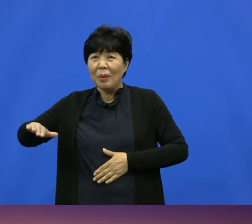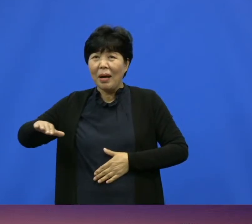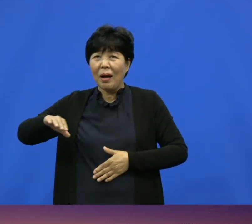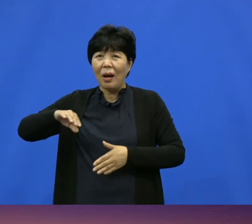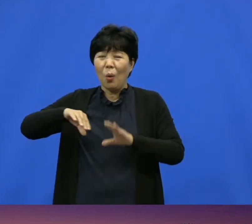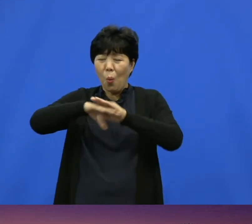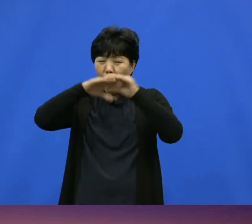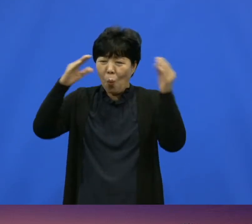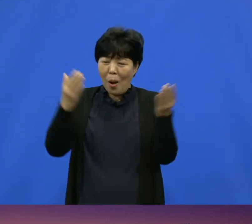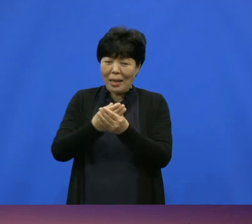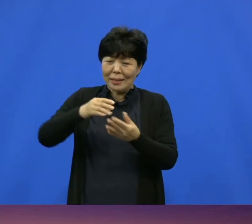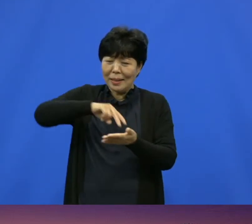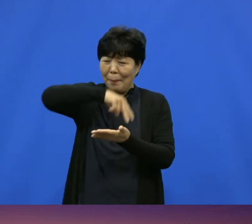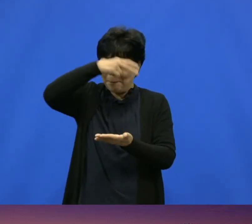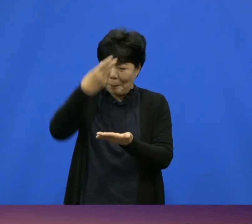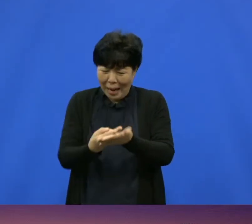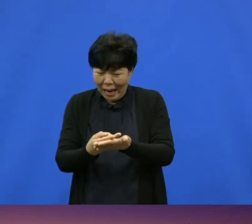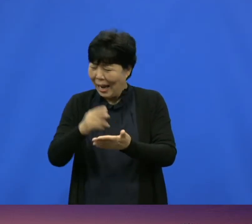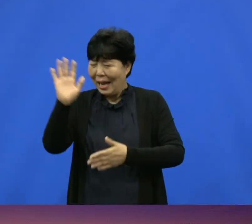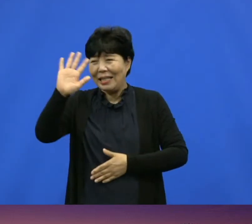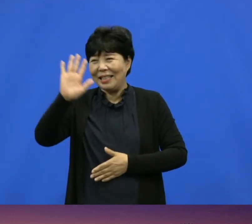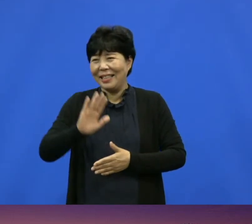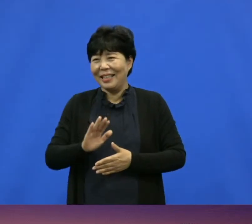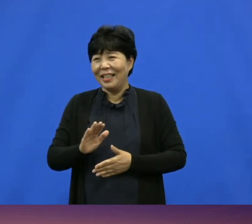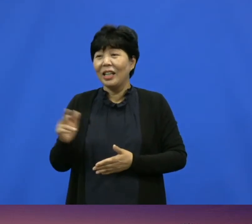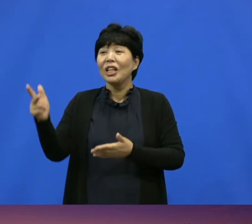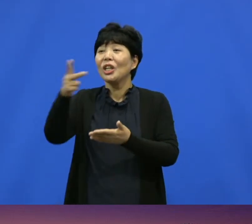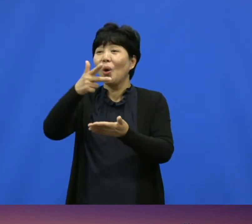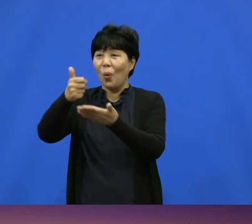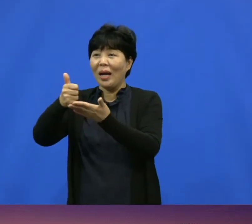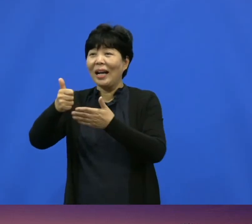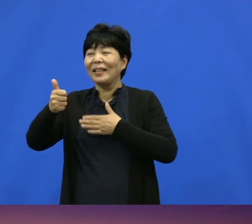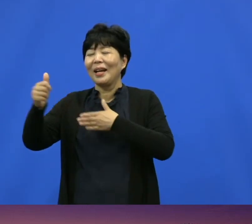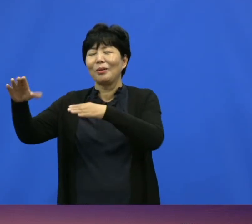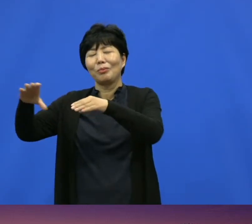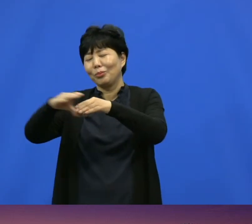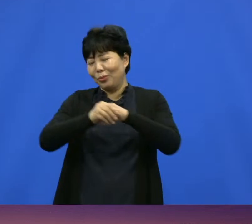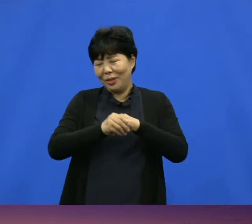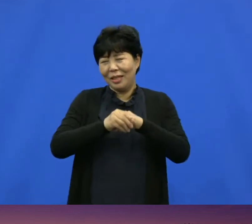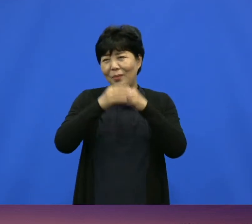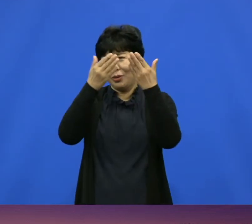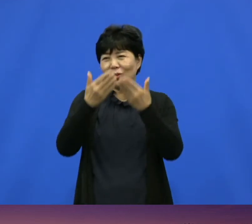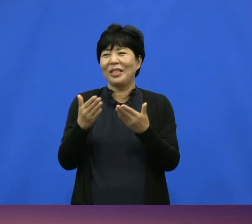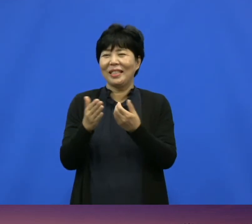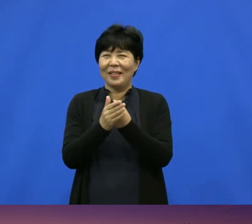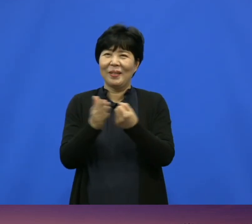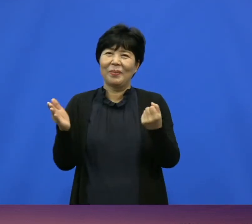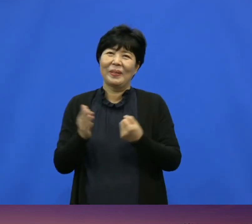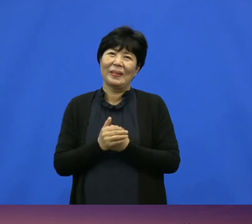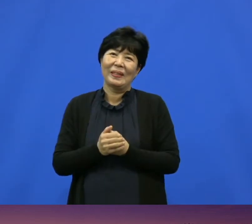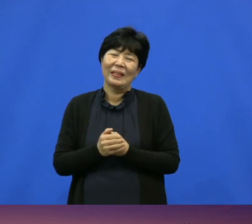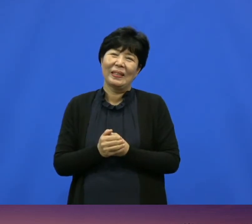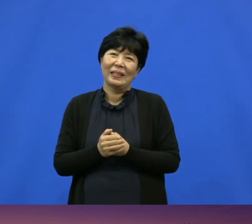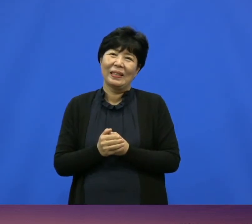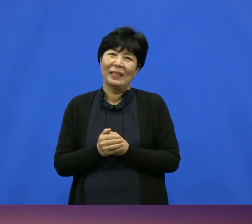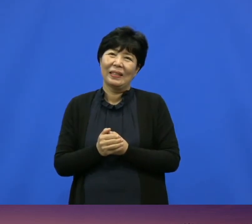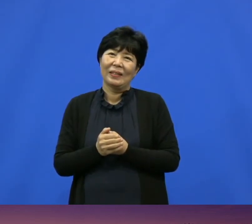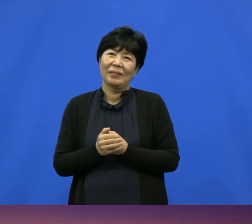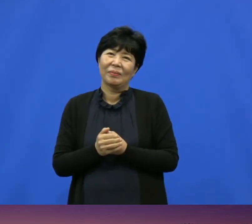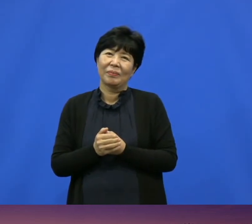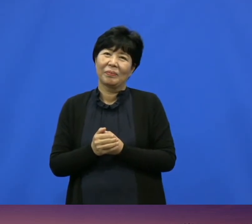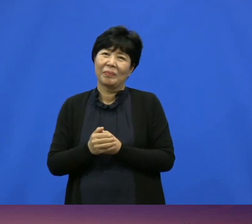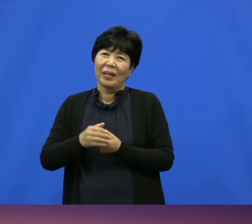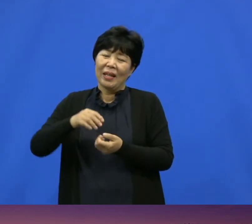아니하면 여호와께서 그의 손으로 붙드심이로다 그랬어요. 여기 눈에 띄는 건 뭘까요? 그는 넘어져요.